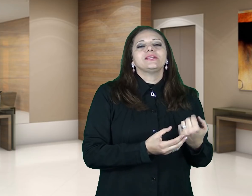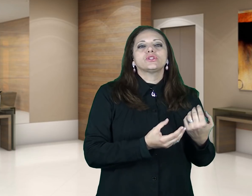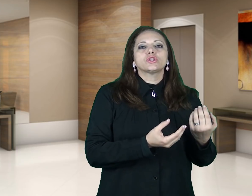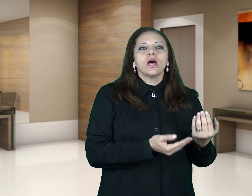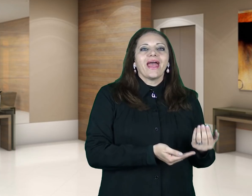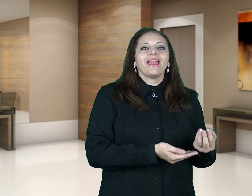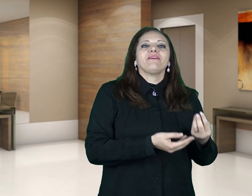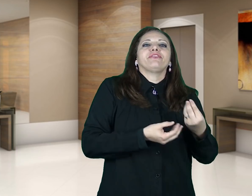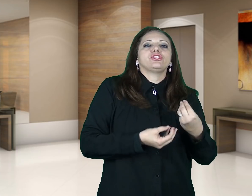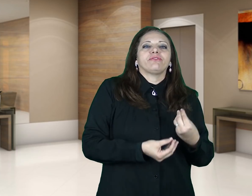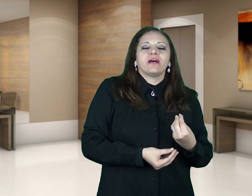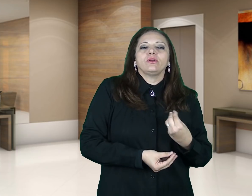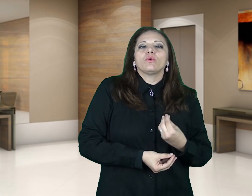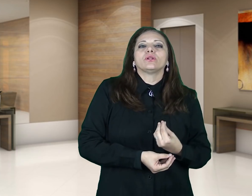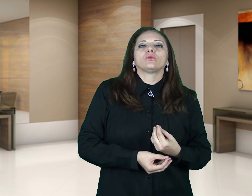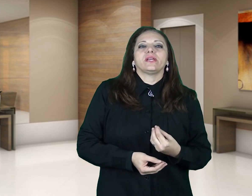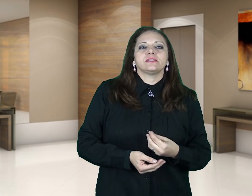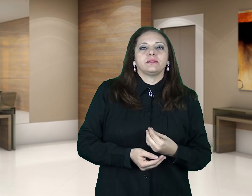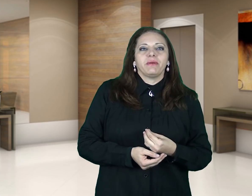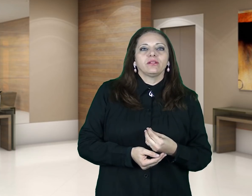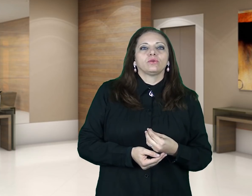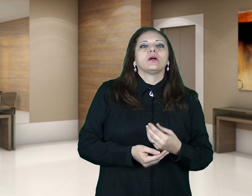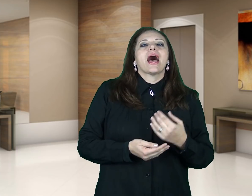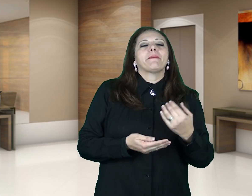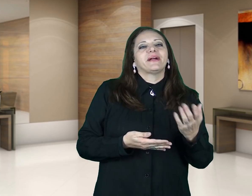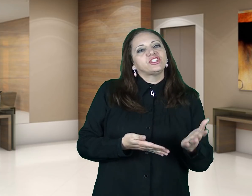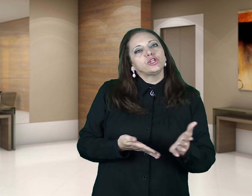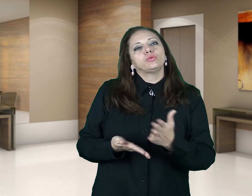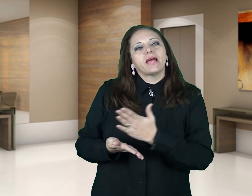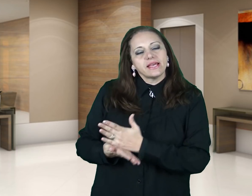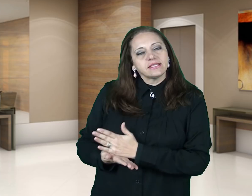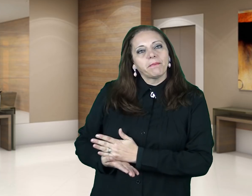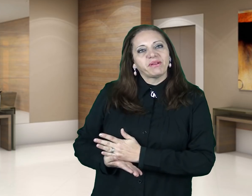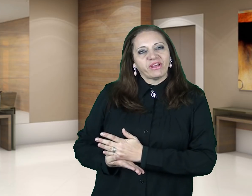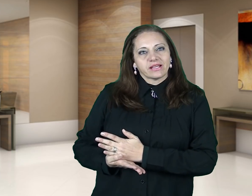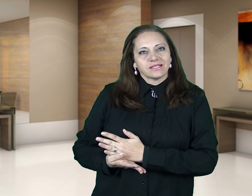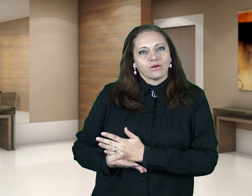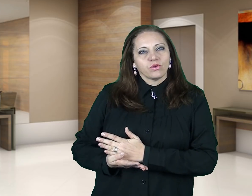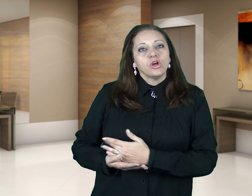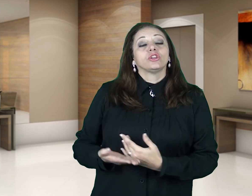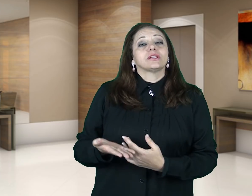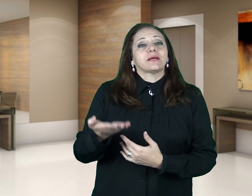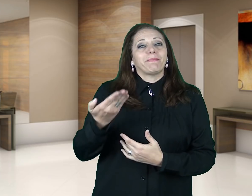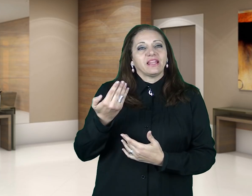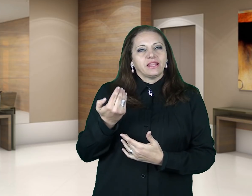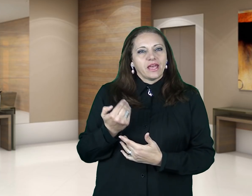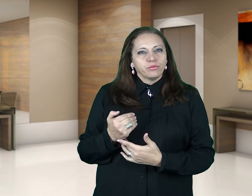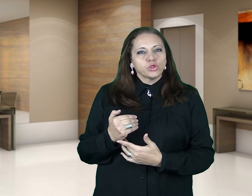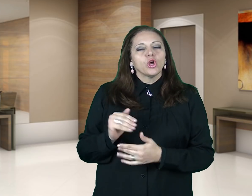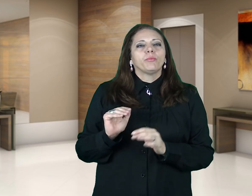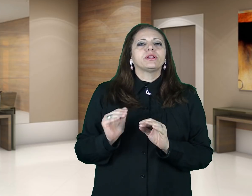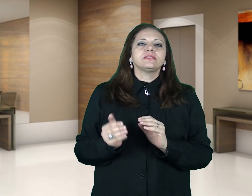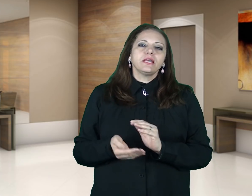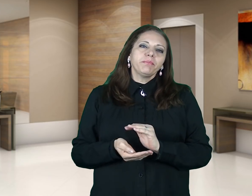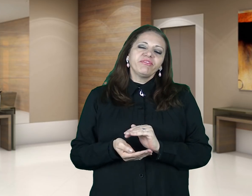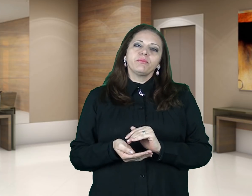ele só é efetivado enquanto conhecimento a partir de uma exemplificação. Nós aprendemos porque sempre